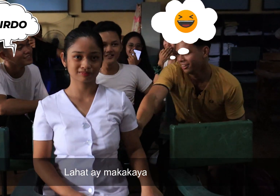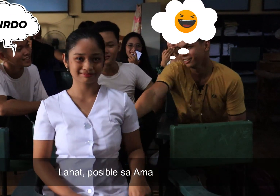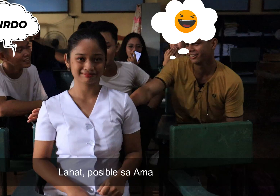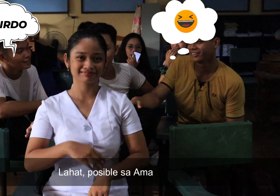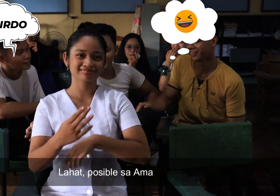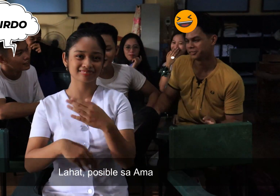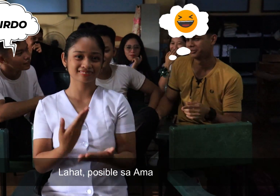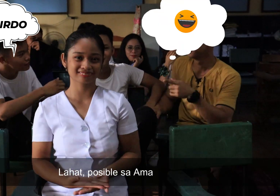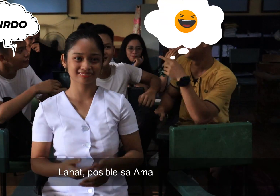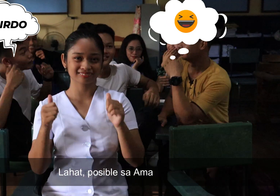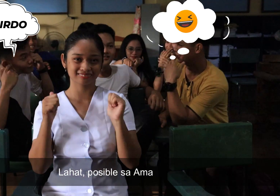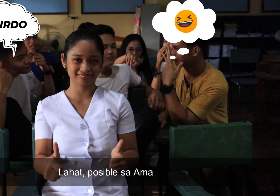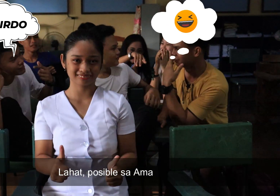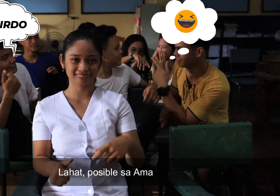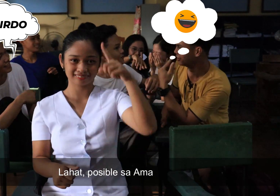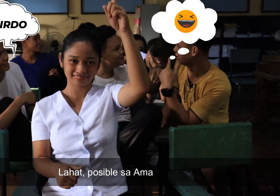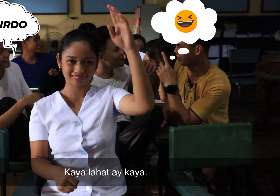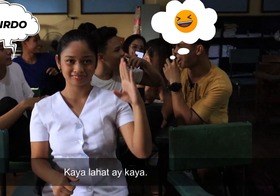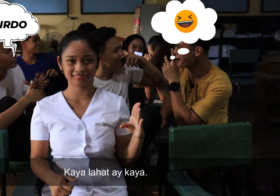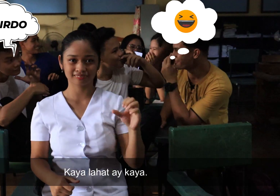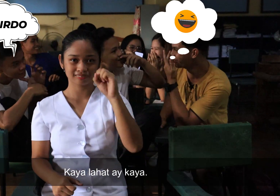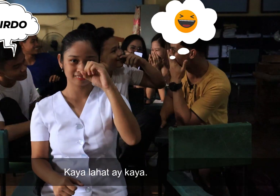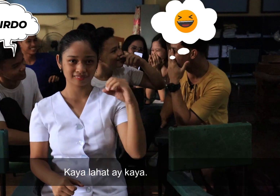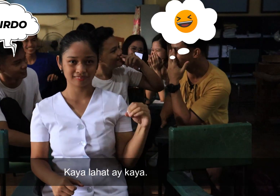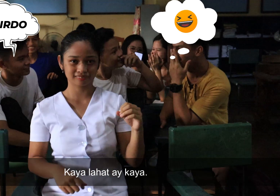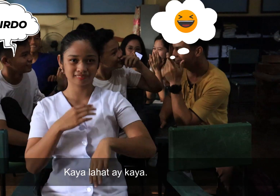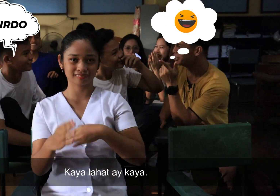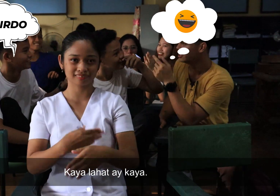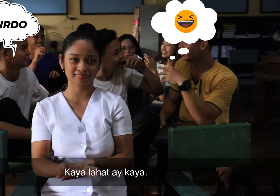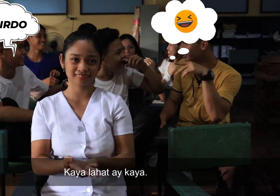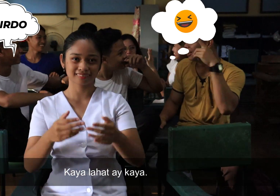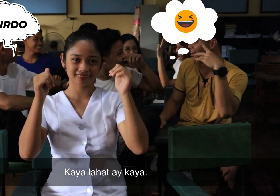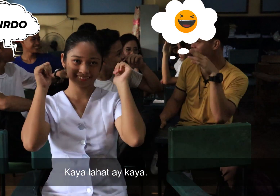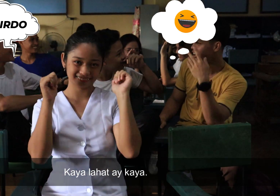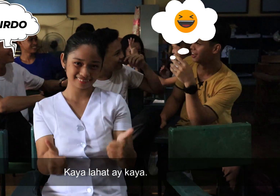lahat posible sa Ama, kaya lahat ay kaya.